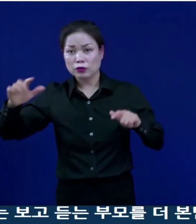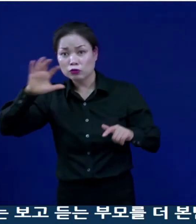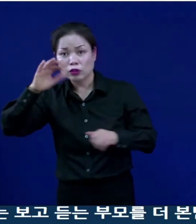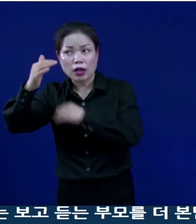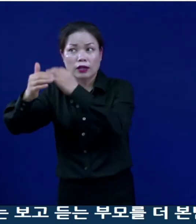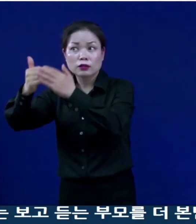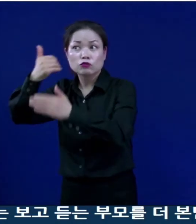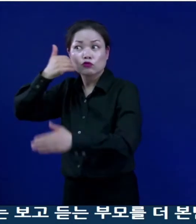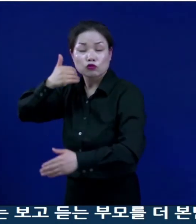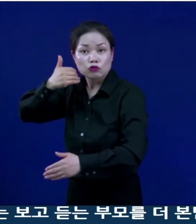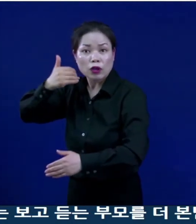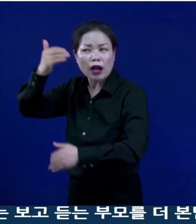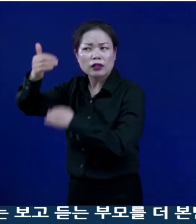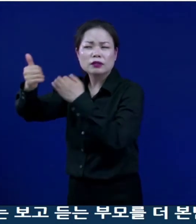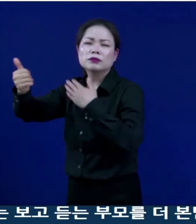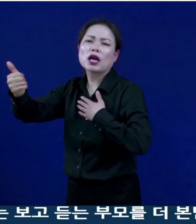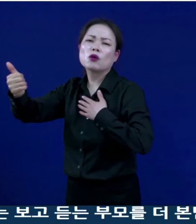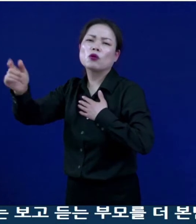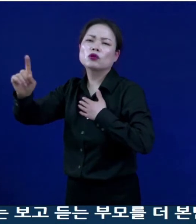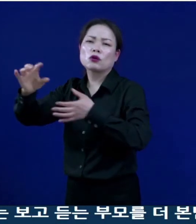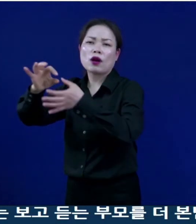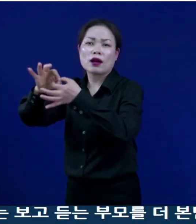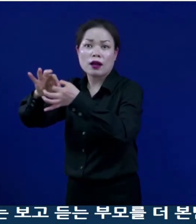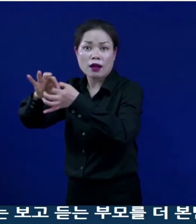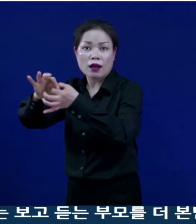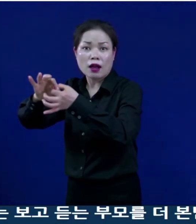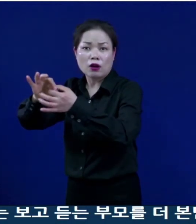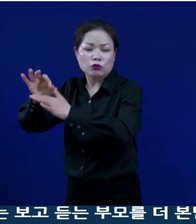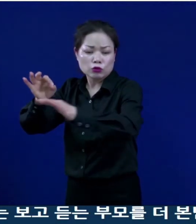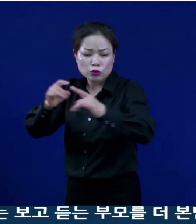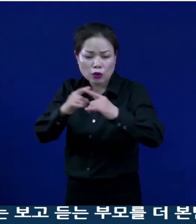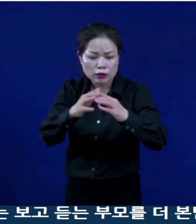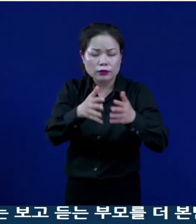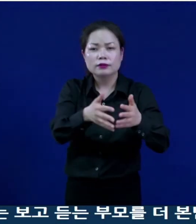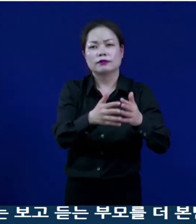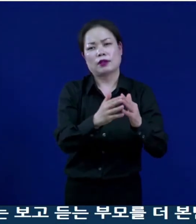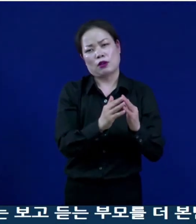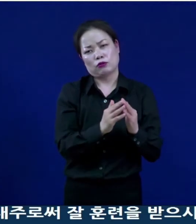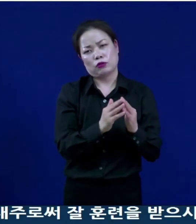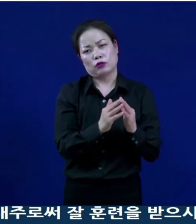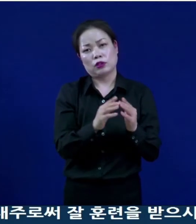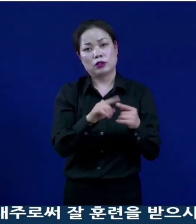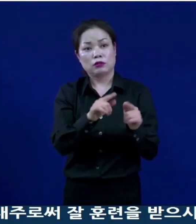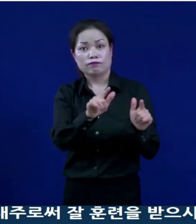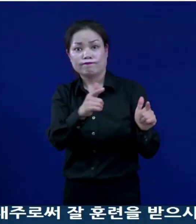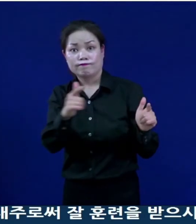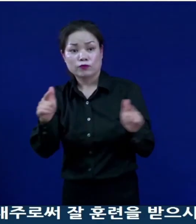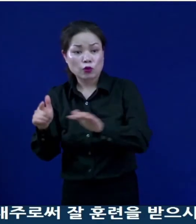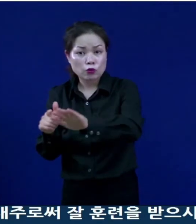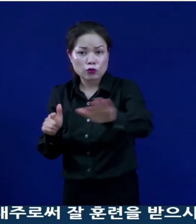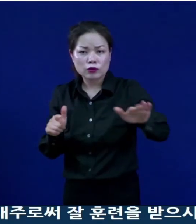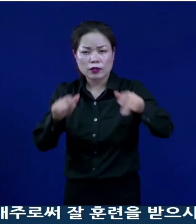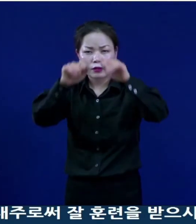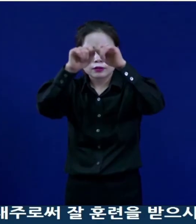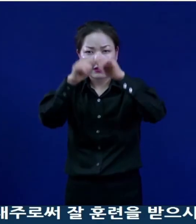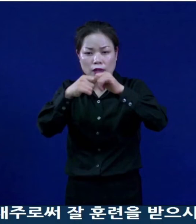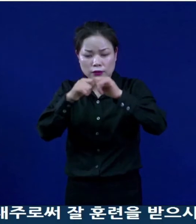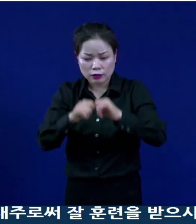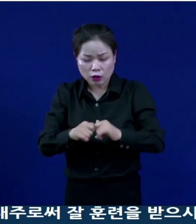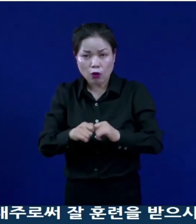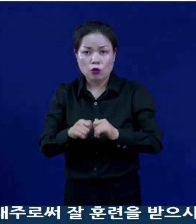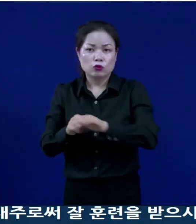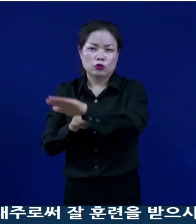하나님이 누구시고 그 하나님이 나와 어떤 상관이 있고 그 하나님께서 우리의 교회를 어떻게 세우셨고 이런 것들을 우리에게 상세하게